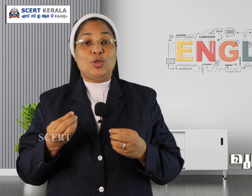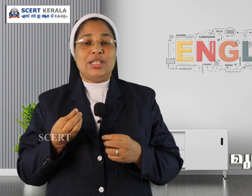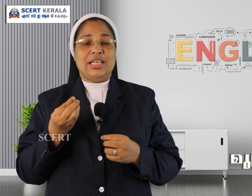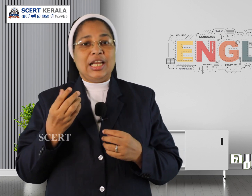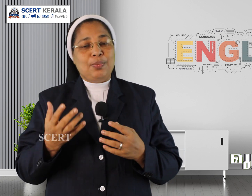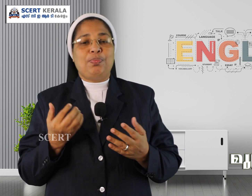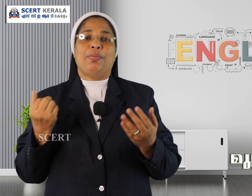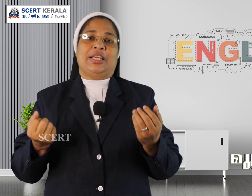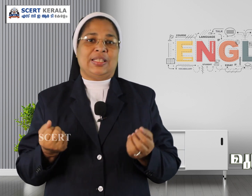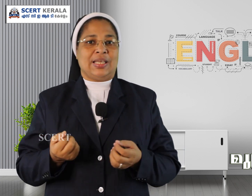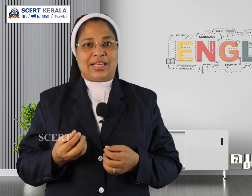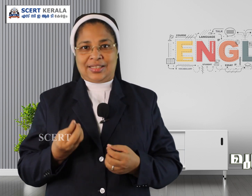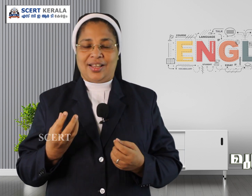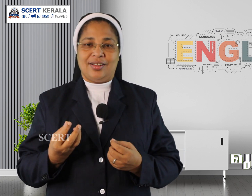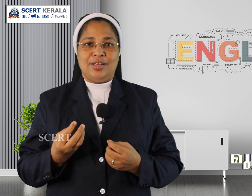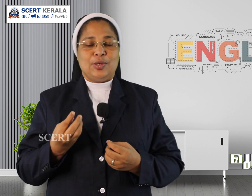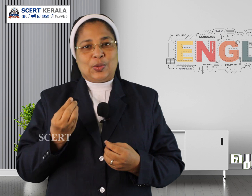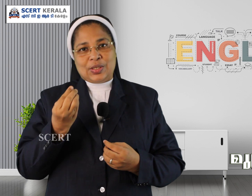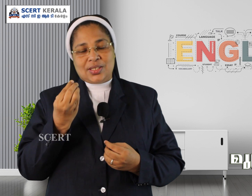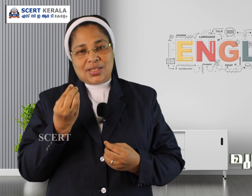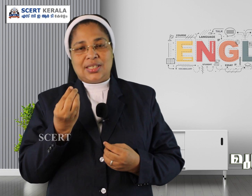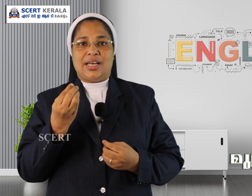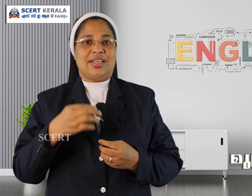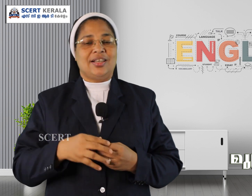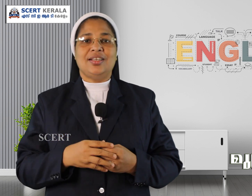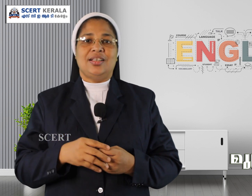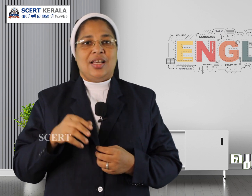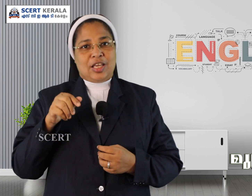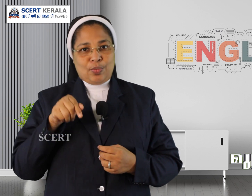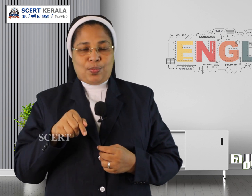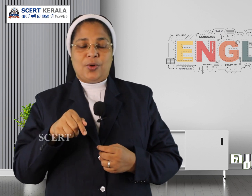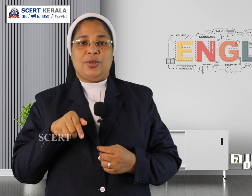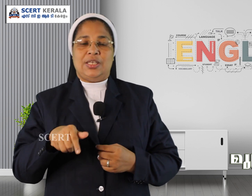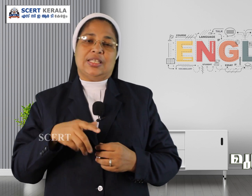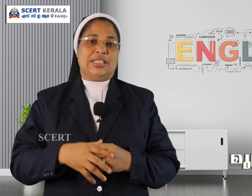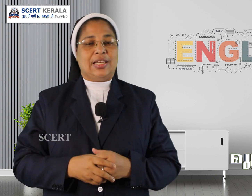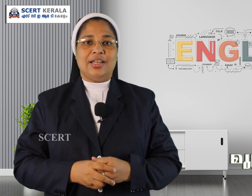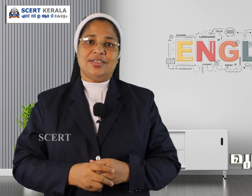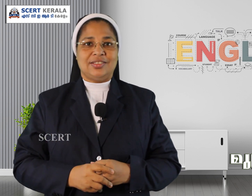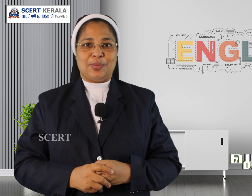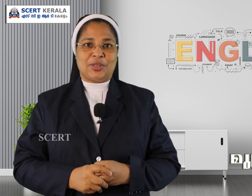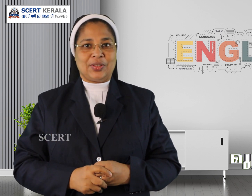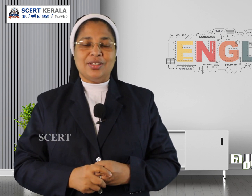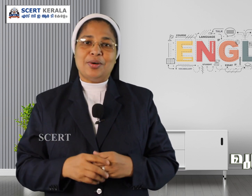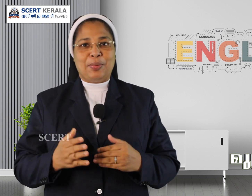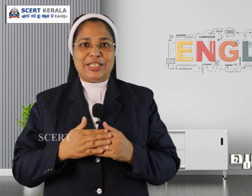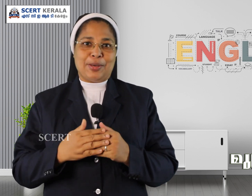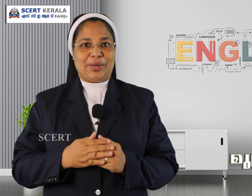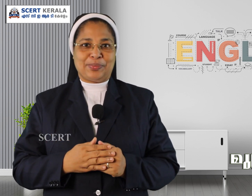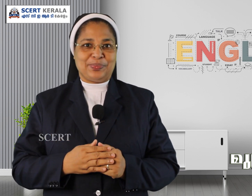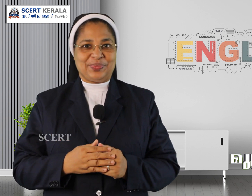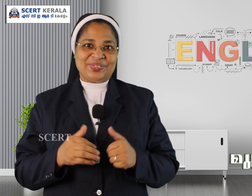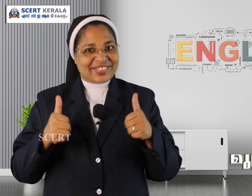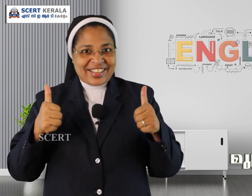കൂടുതൽ എളുപ്പമാക്കി തീർക്കുന്ന കുറച്ച് കാര്യങ്ങൾ ഇപ്പോൾ ഈ സെഷനിൽ നമുക്കൊന്ന് പരിചയപ്പെടാം.